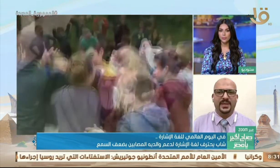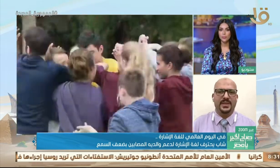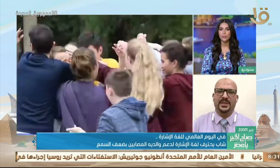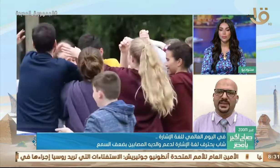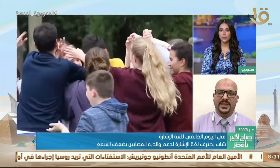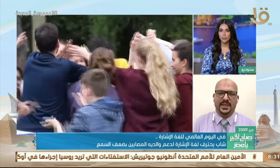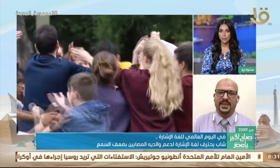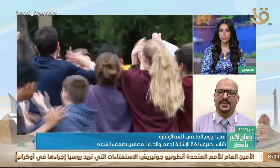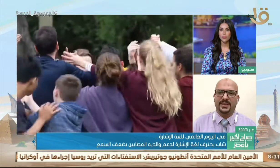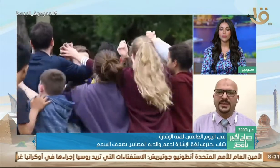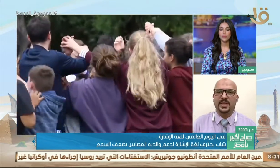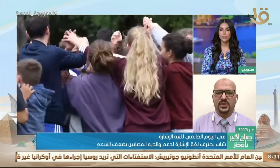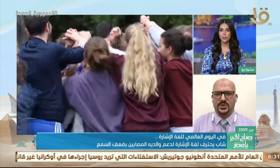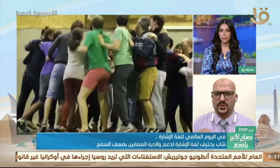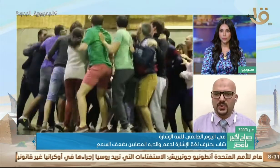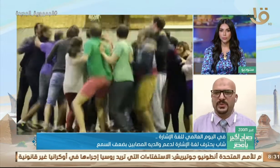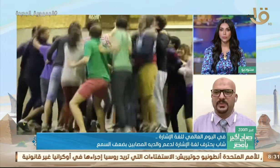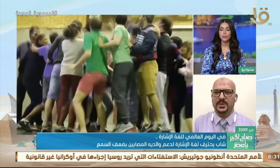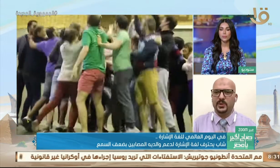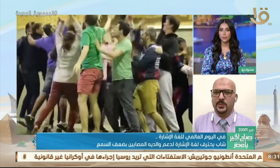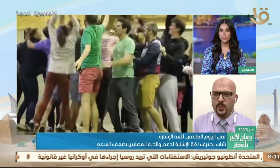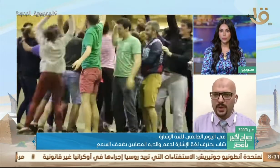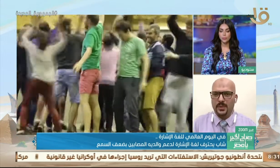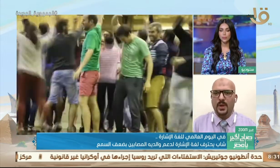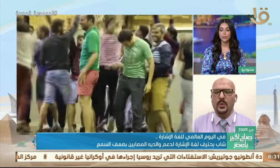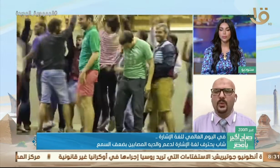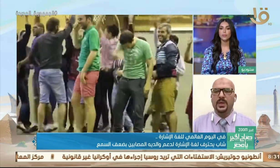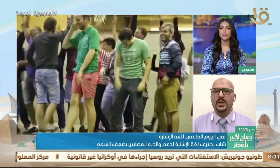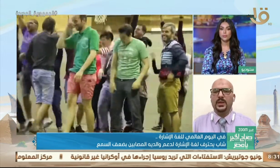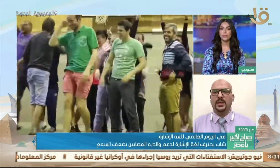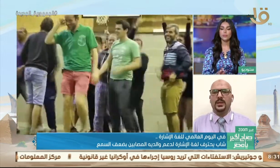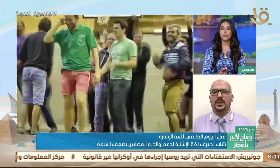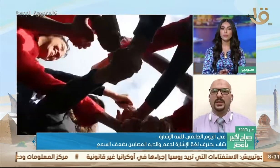توفر جميع الاحتياجات اللي الأشخاص الصم بيطلبوها،